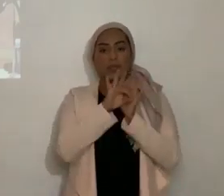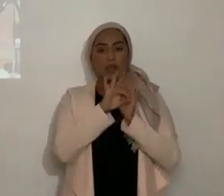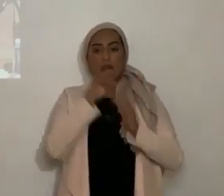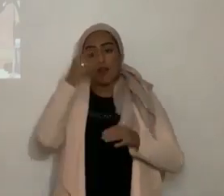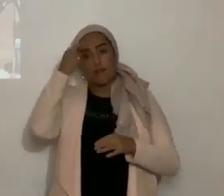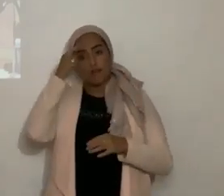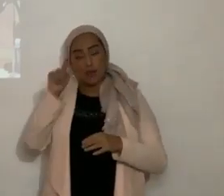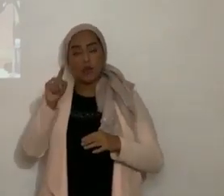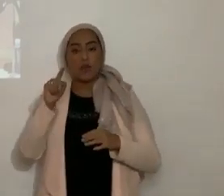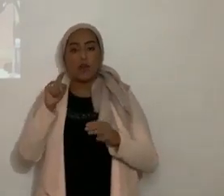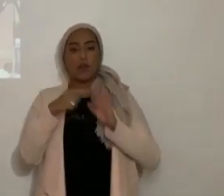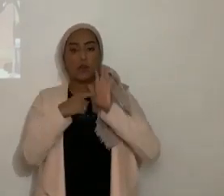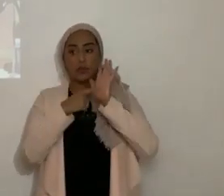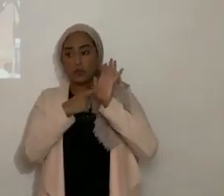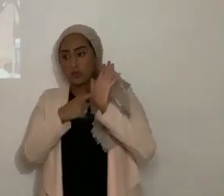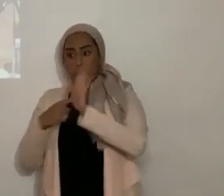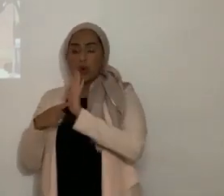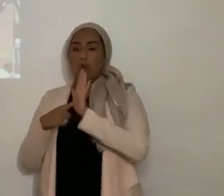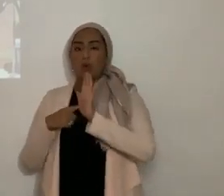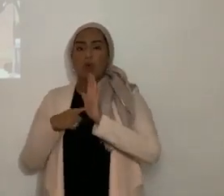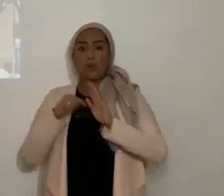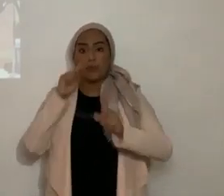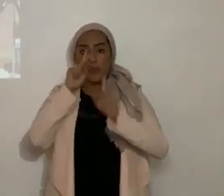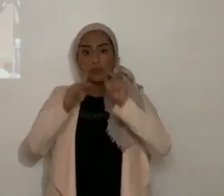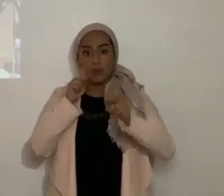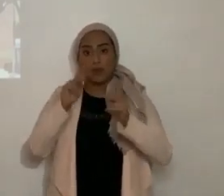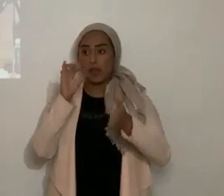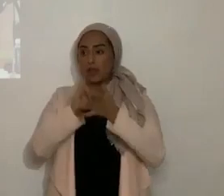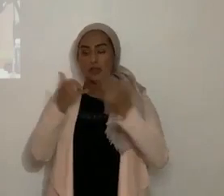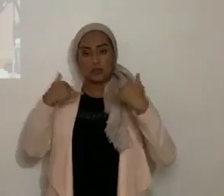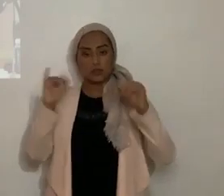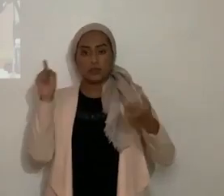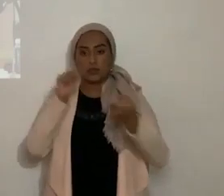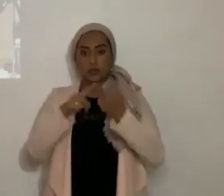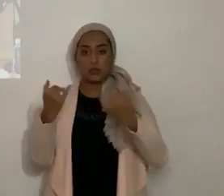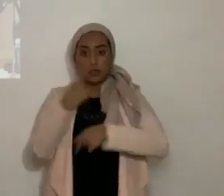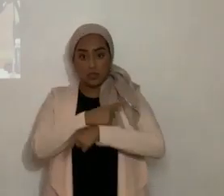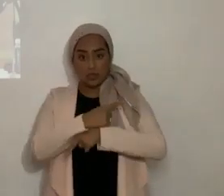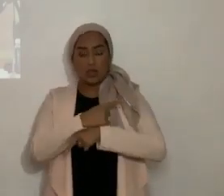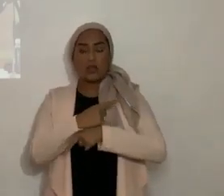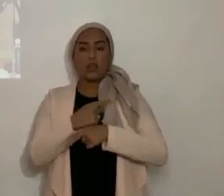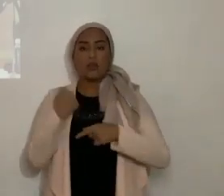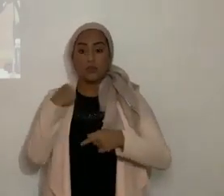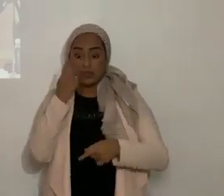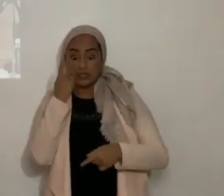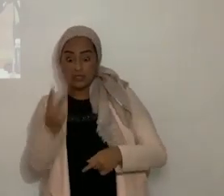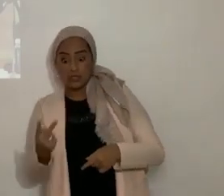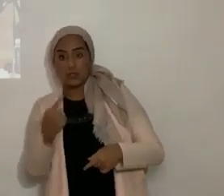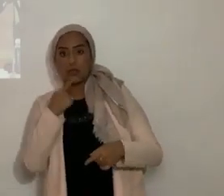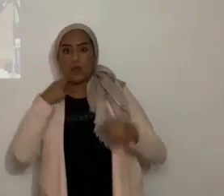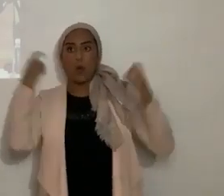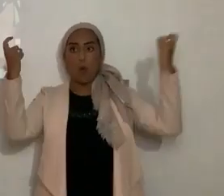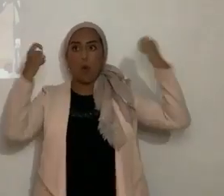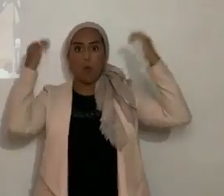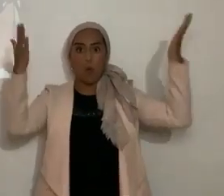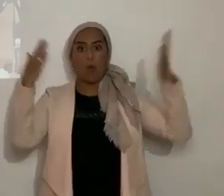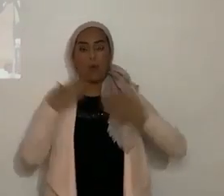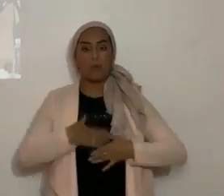para hacer una muestra, una señal, un testimonio que hasta el día de hoy a ti y a mí nos alcanza y decimos,